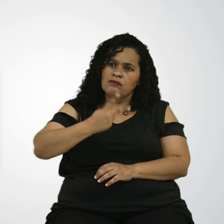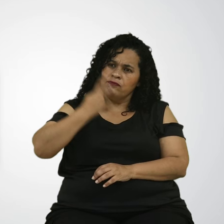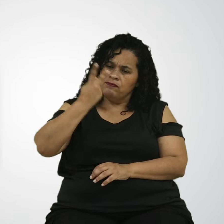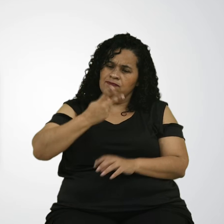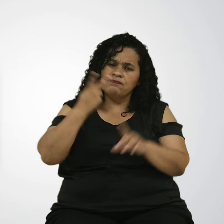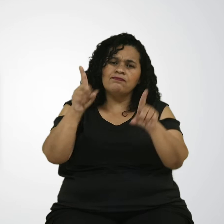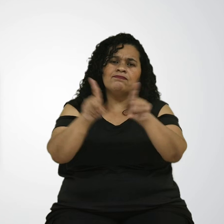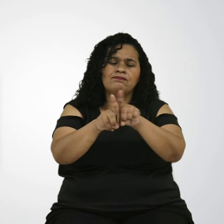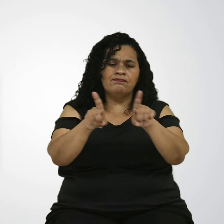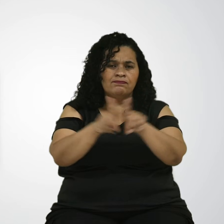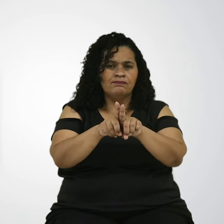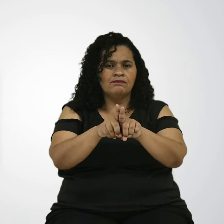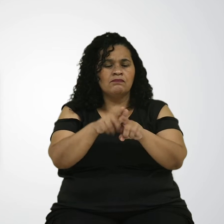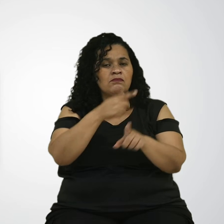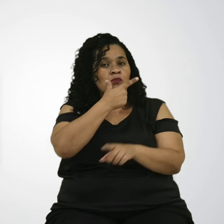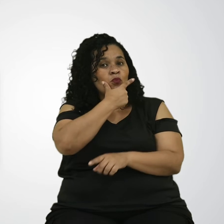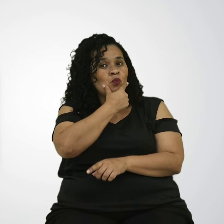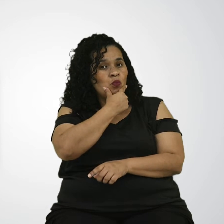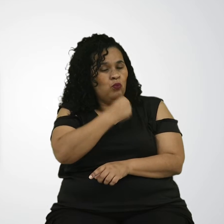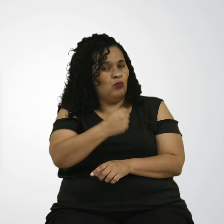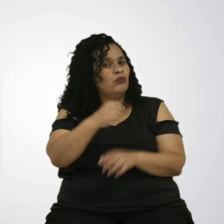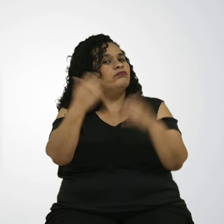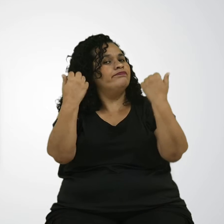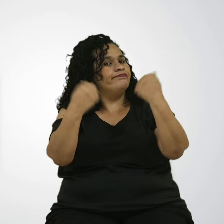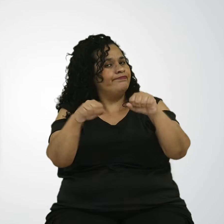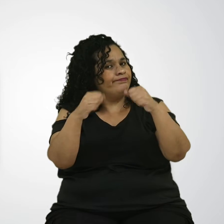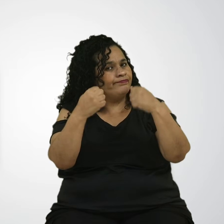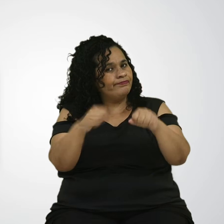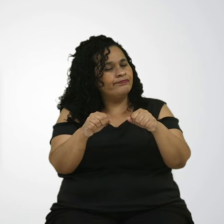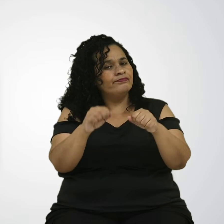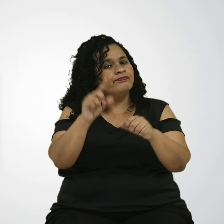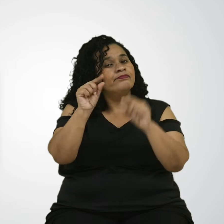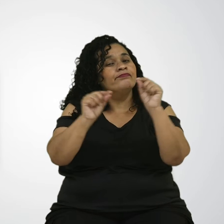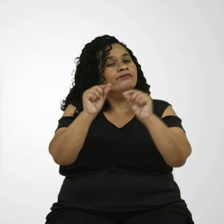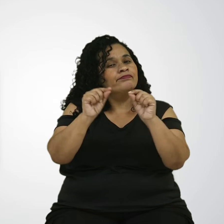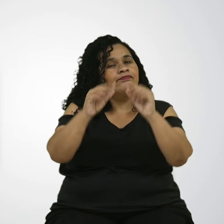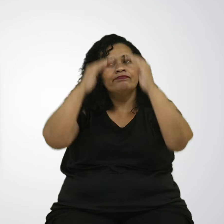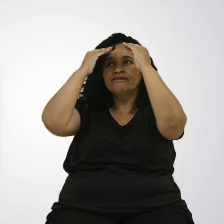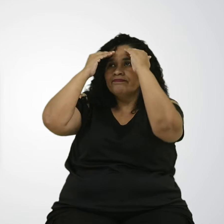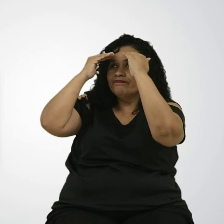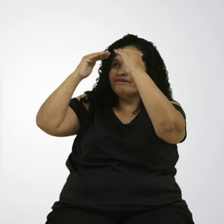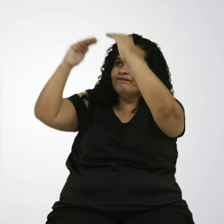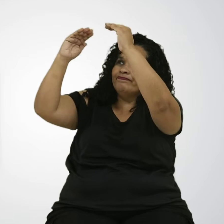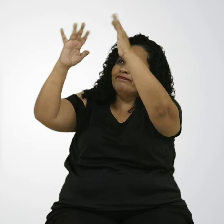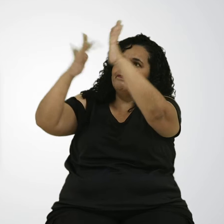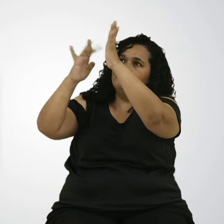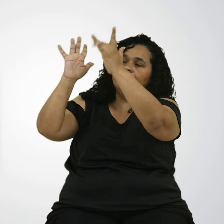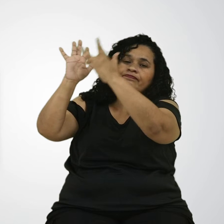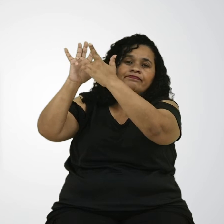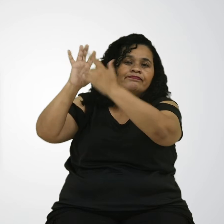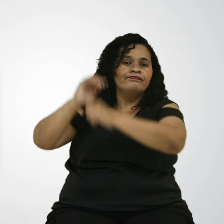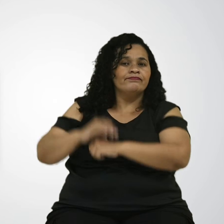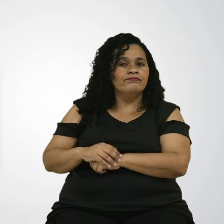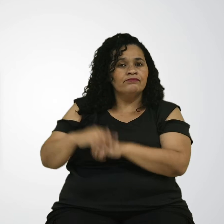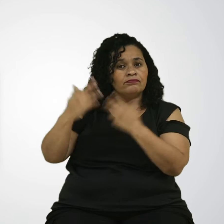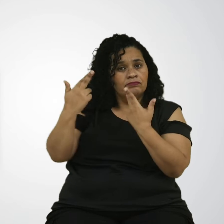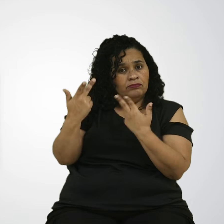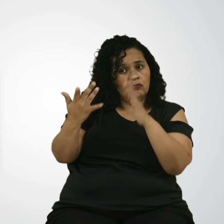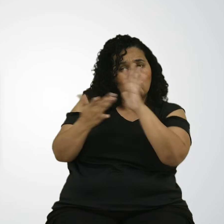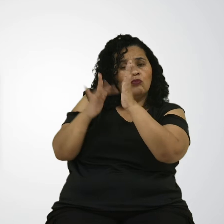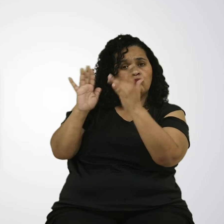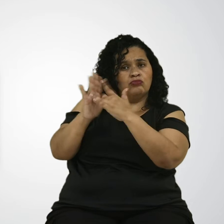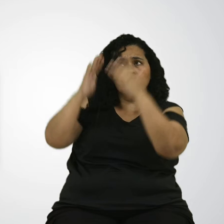homem também deve se sujeitar. Quem? A Cristo. Assim como Cristo se sujeitou a Deus, ao